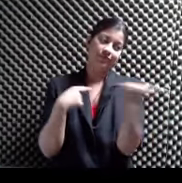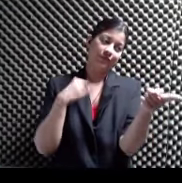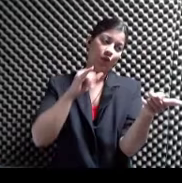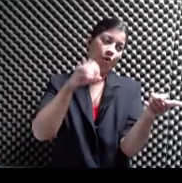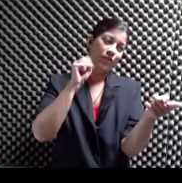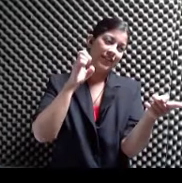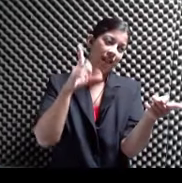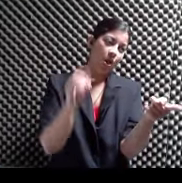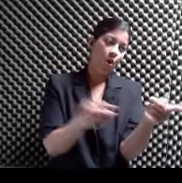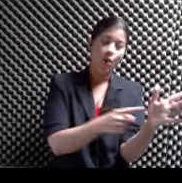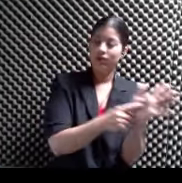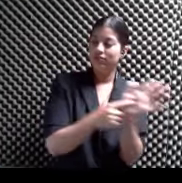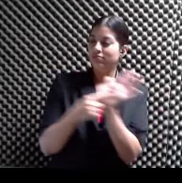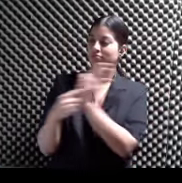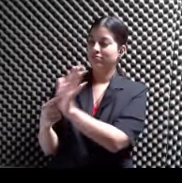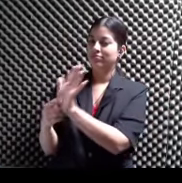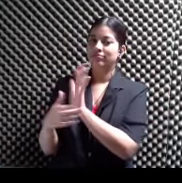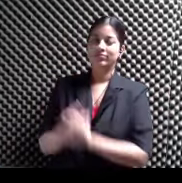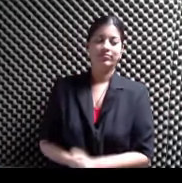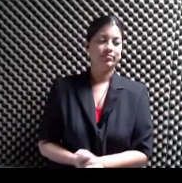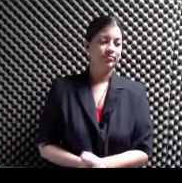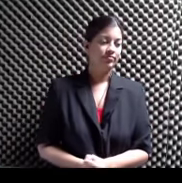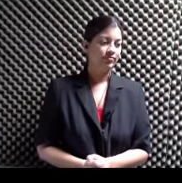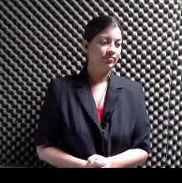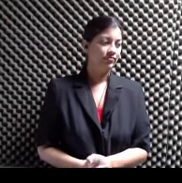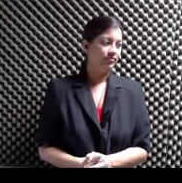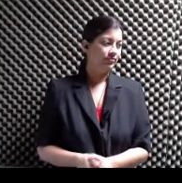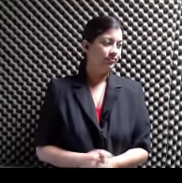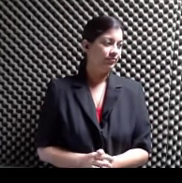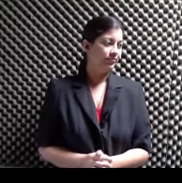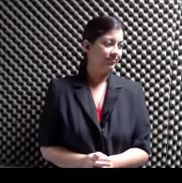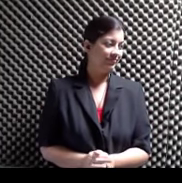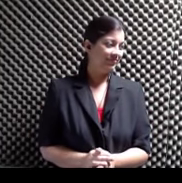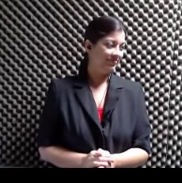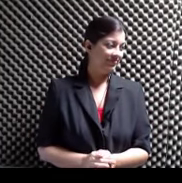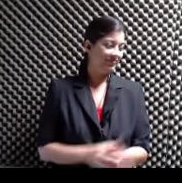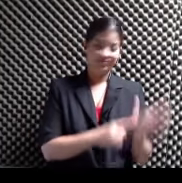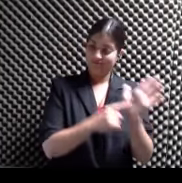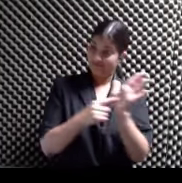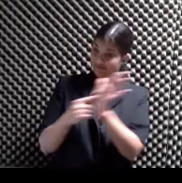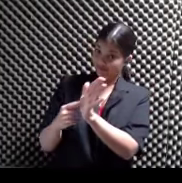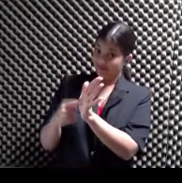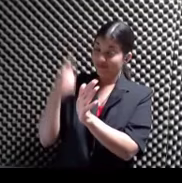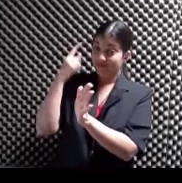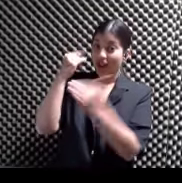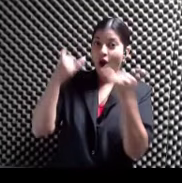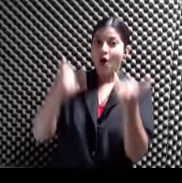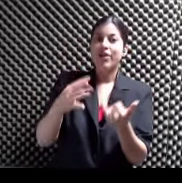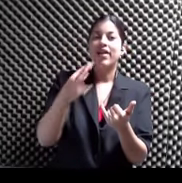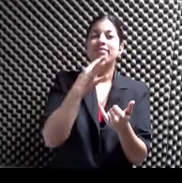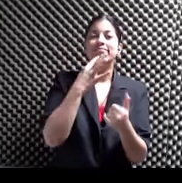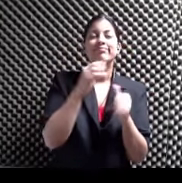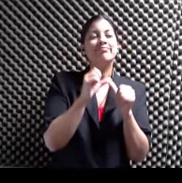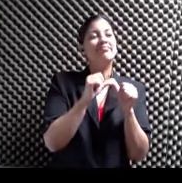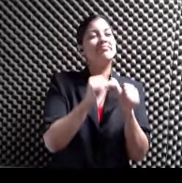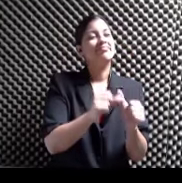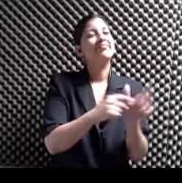Ah qué bonito Voy para allá Para que hagan El zoom Porque vamos a seguir Hablando de la presentación De libros De